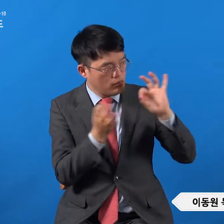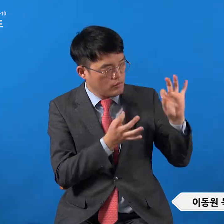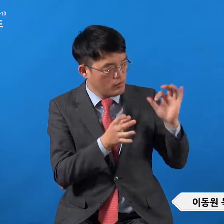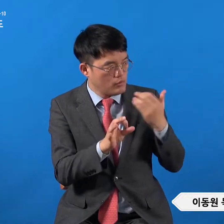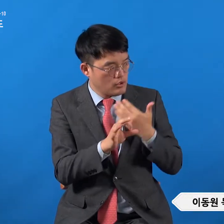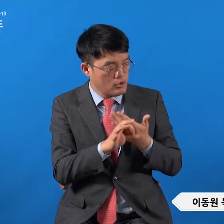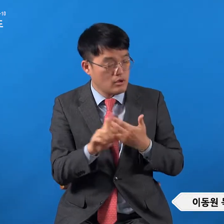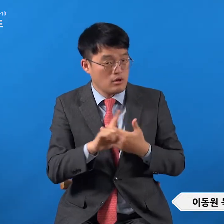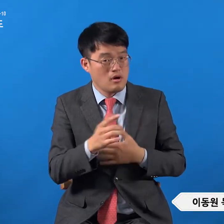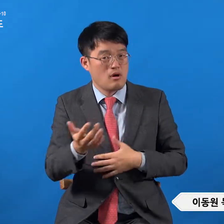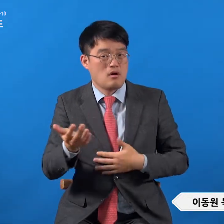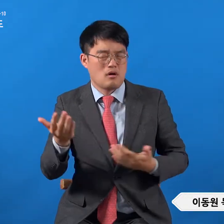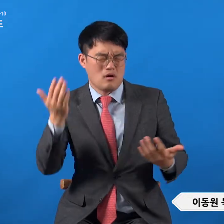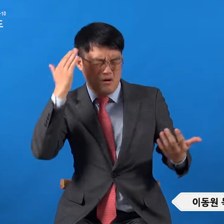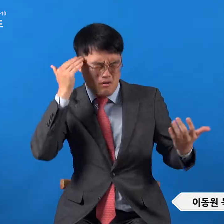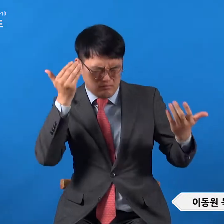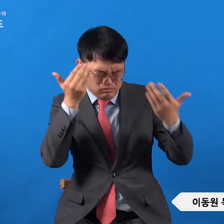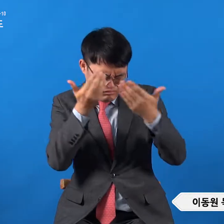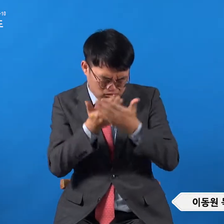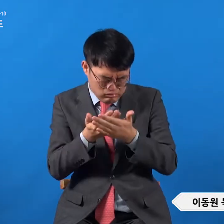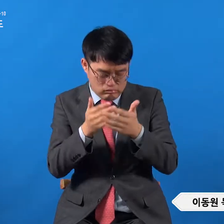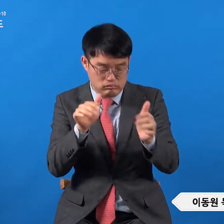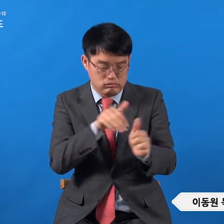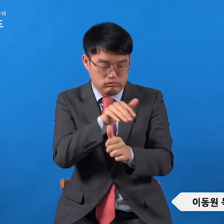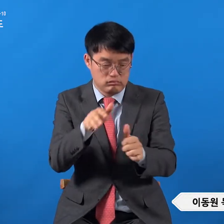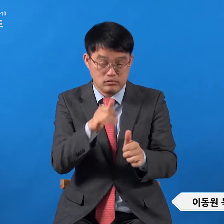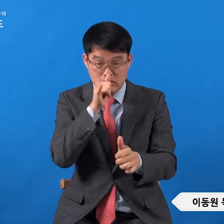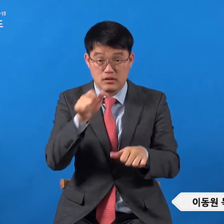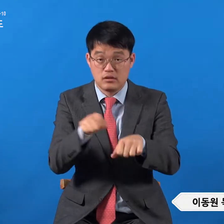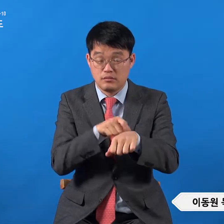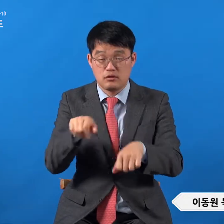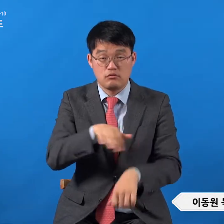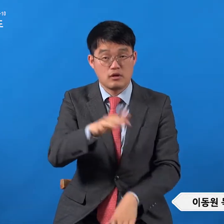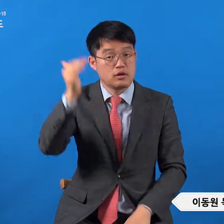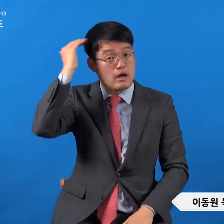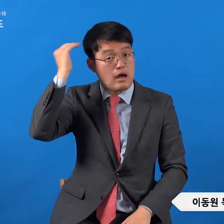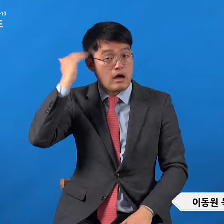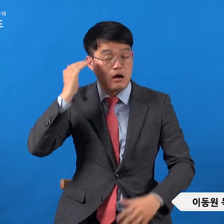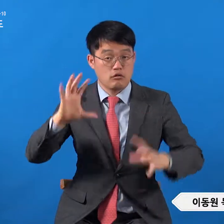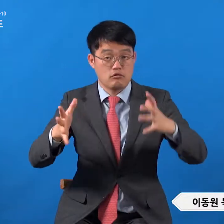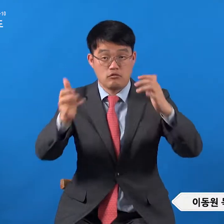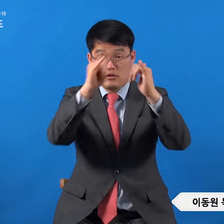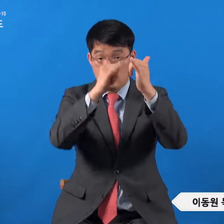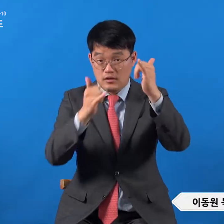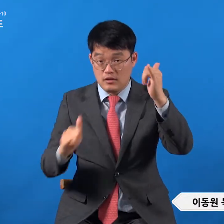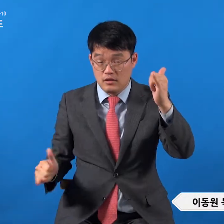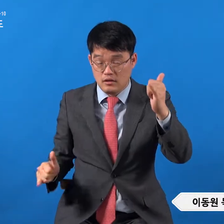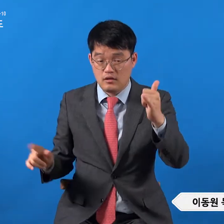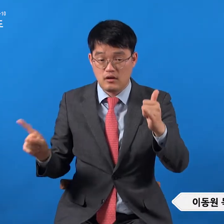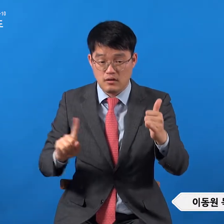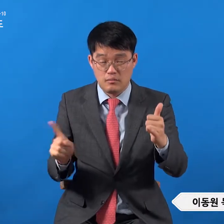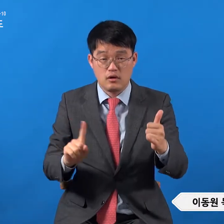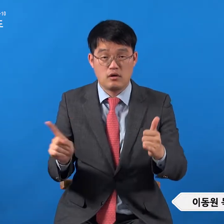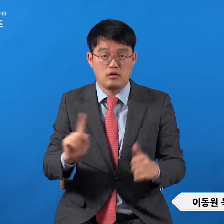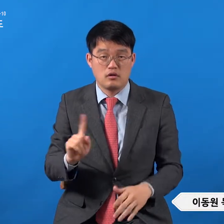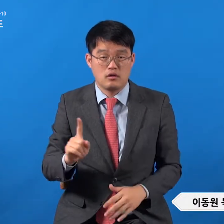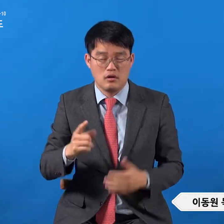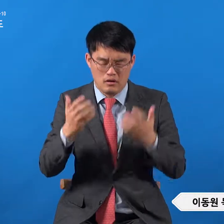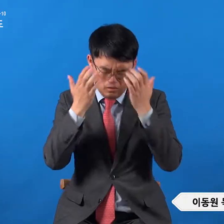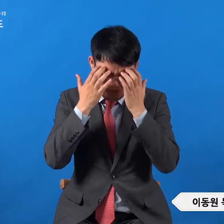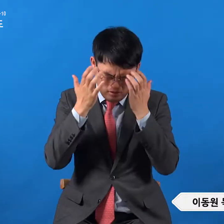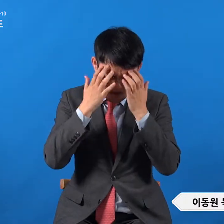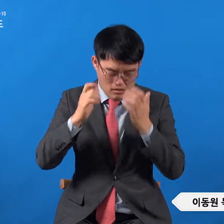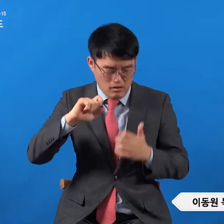하는 순간들이 있습니다. 우리 민족은 특별히 역사를 통해서 유별나게 고난과 시련을 많이